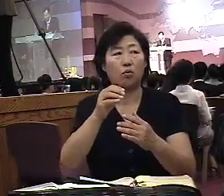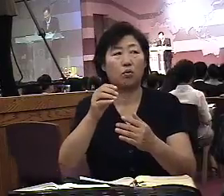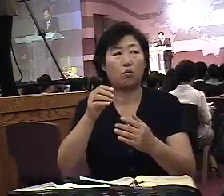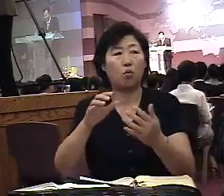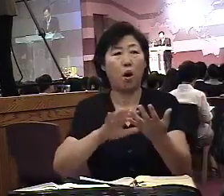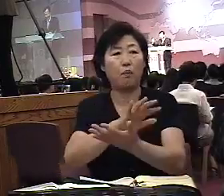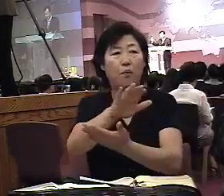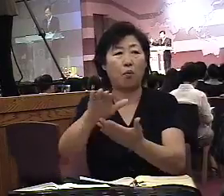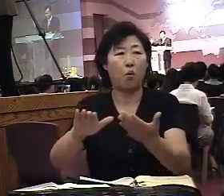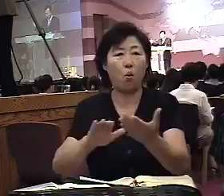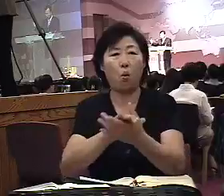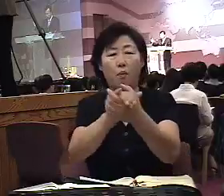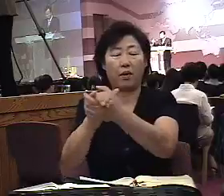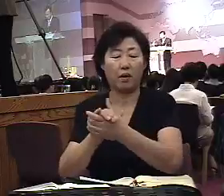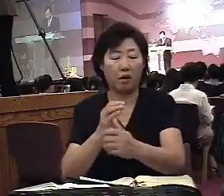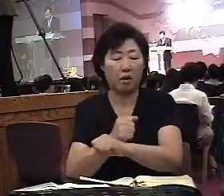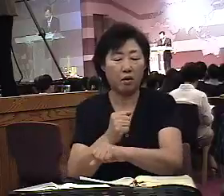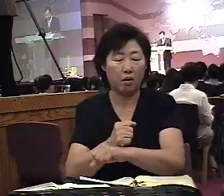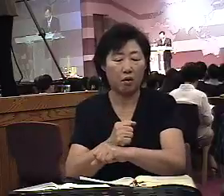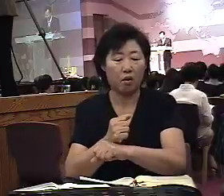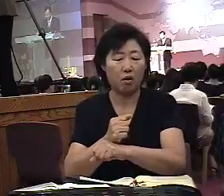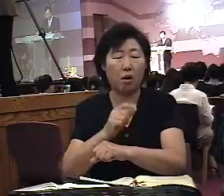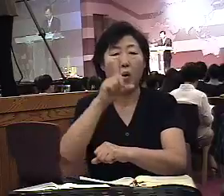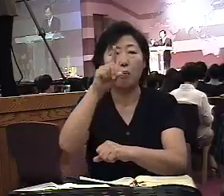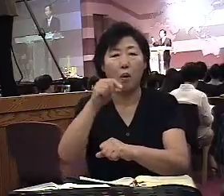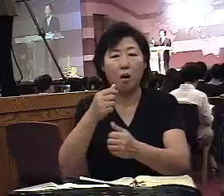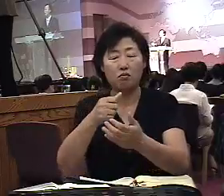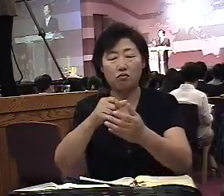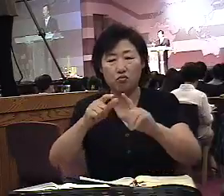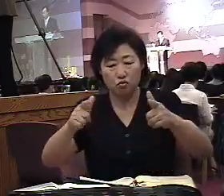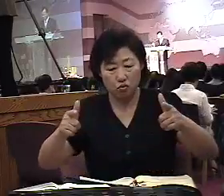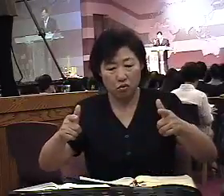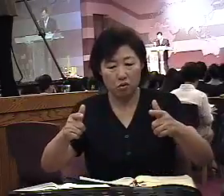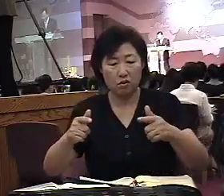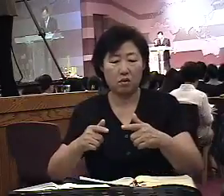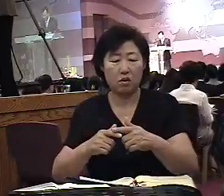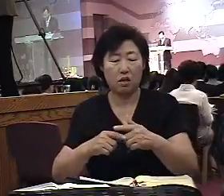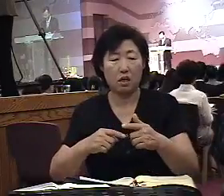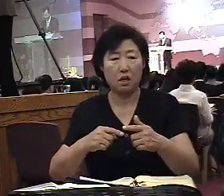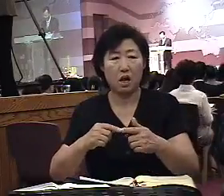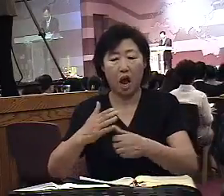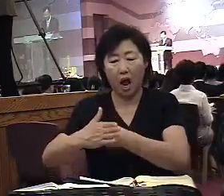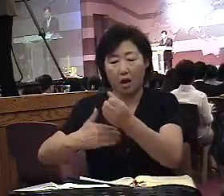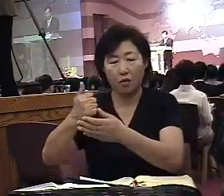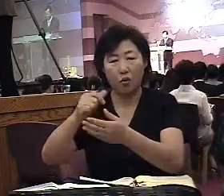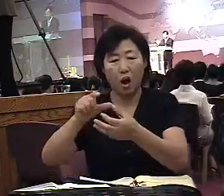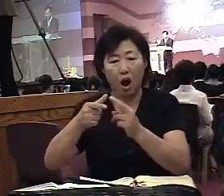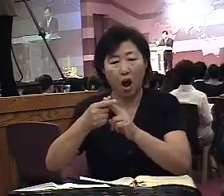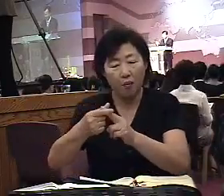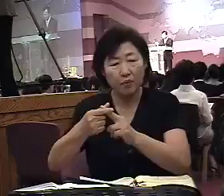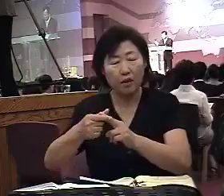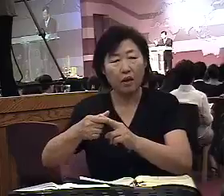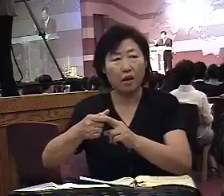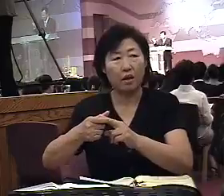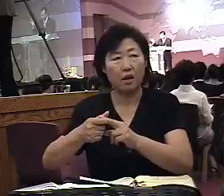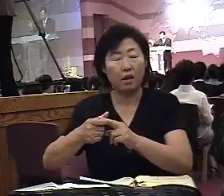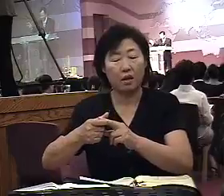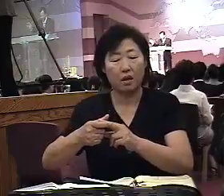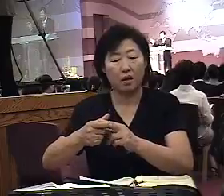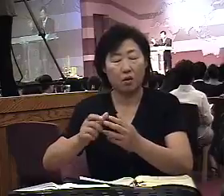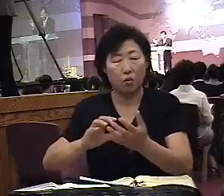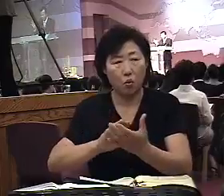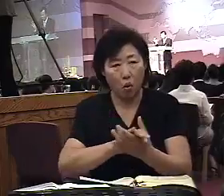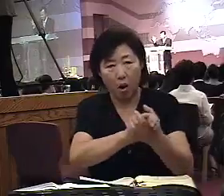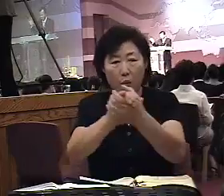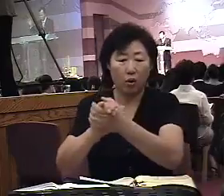있는 것들이나 하늘에 있는 것들을 그로 말미암아 자기와 화목해 되기를 기뻐하심이라. 전에 행한 행실로 멀리